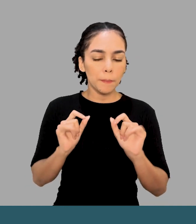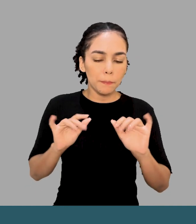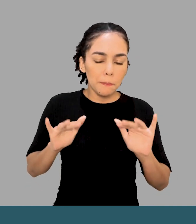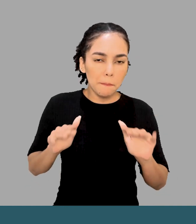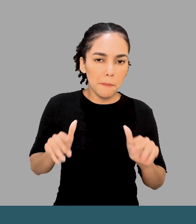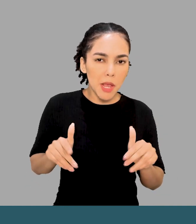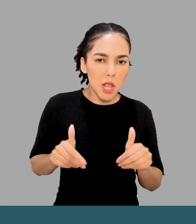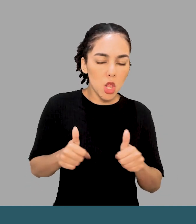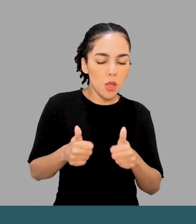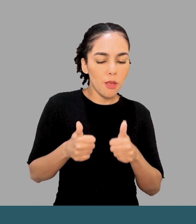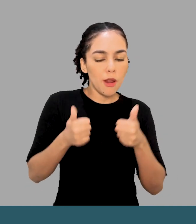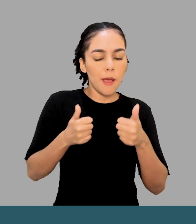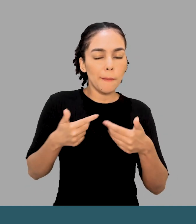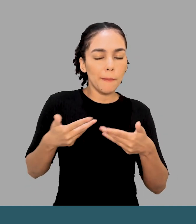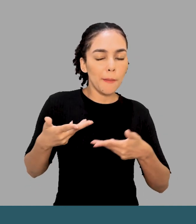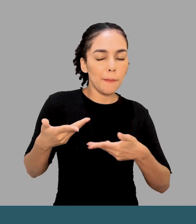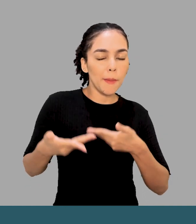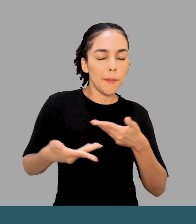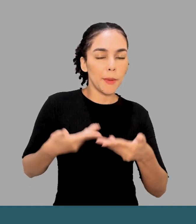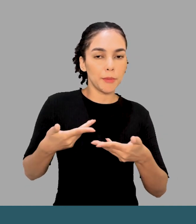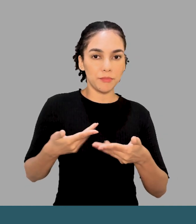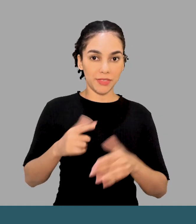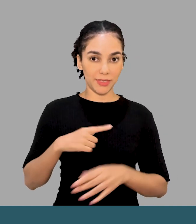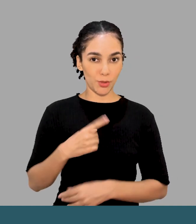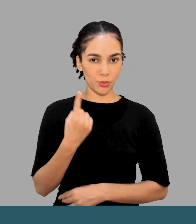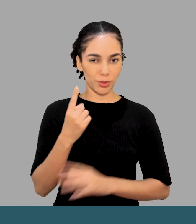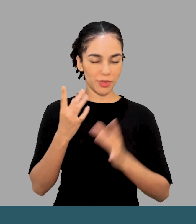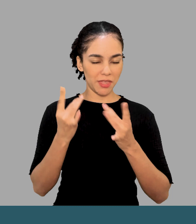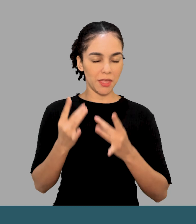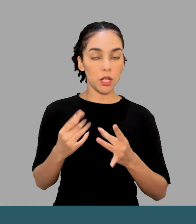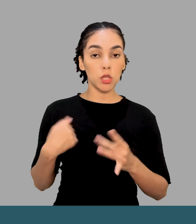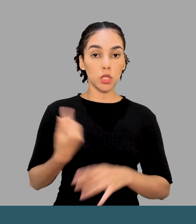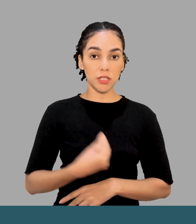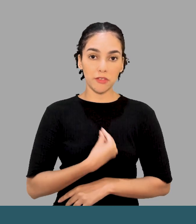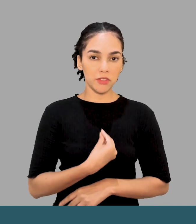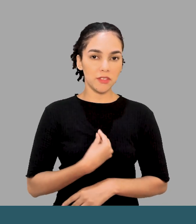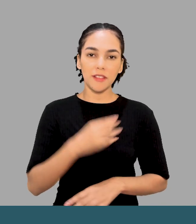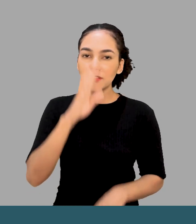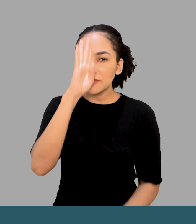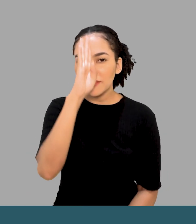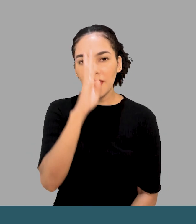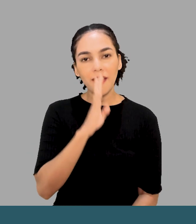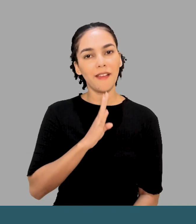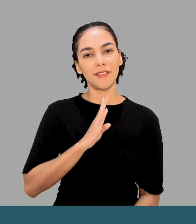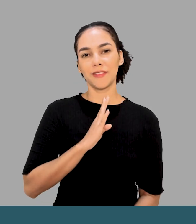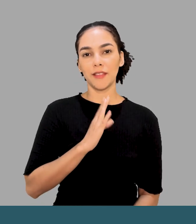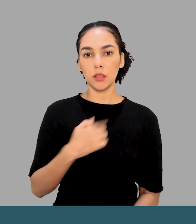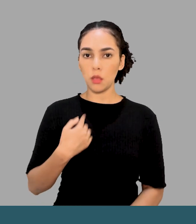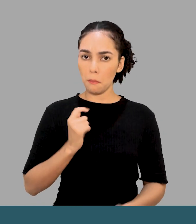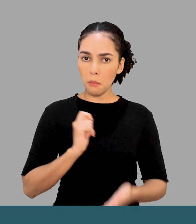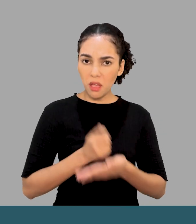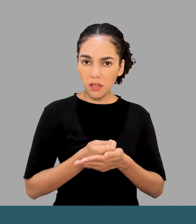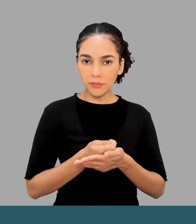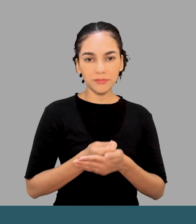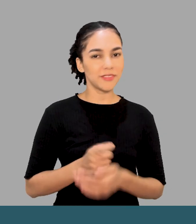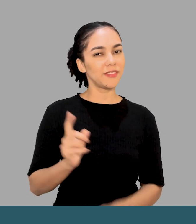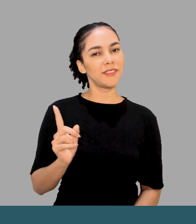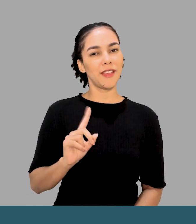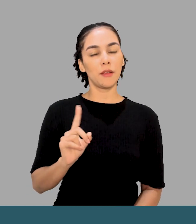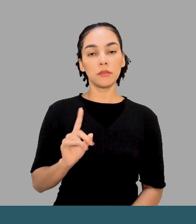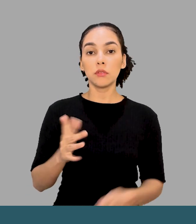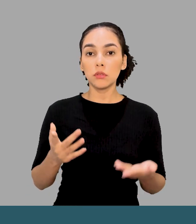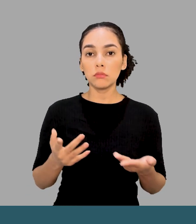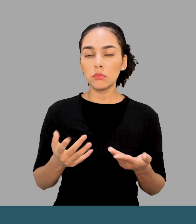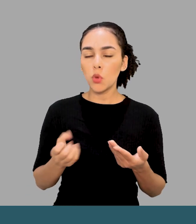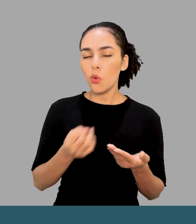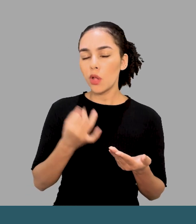esse talento. E tem mais um outro detalhe. A nossa vida, ela veio de graça. Nós não pagamos por nossa vida. Quanto